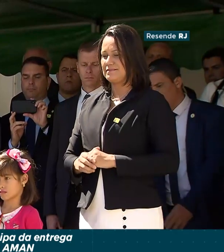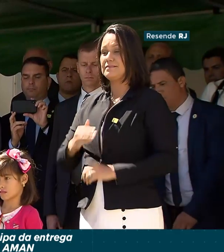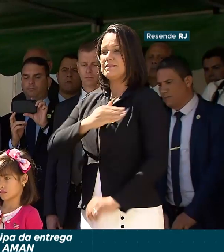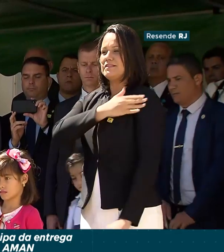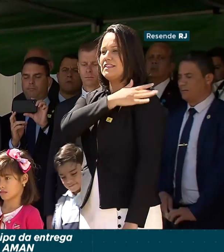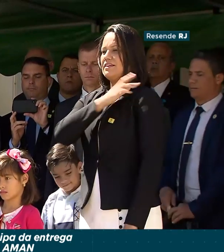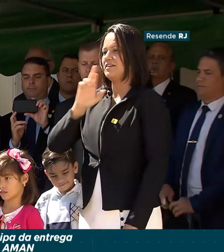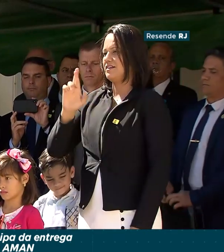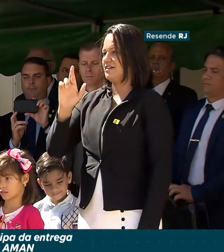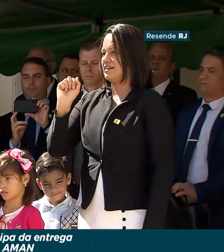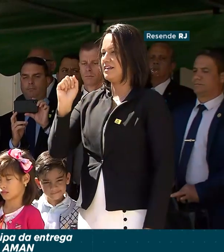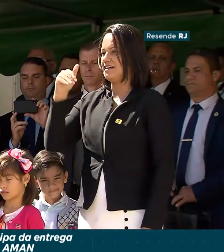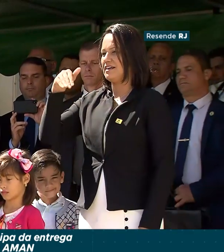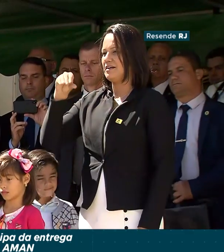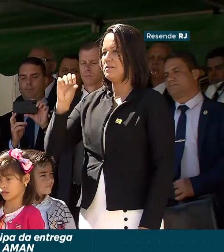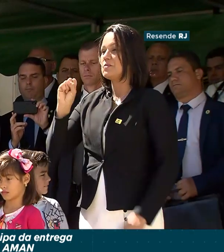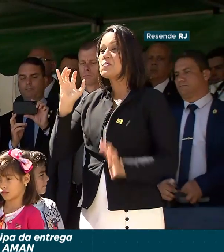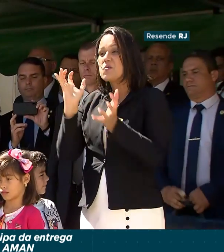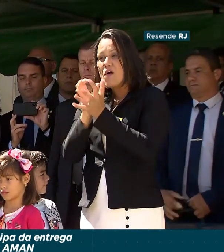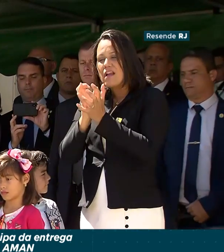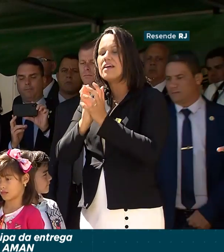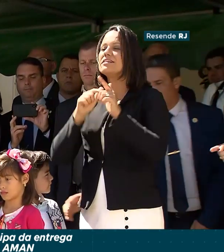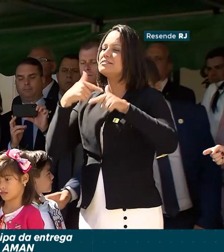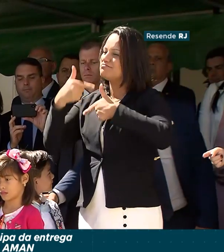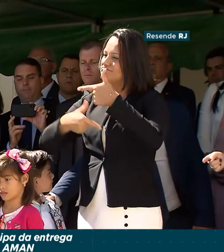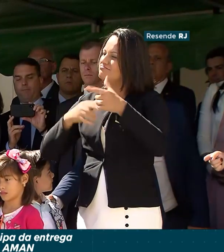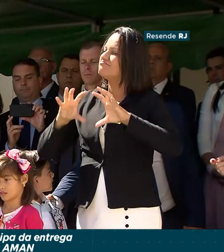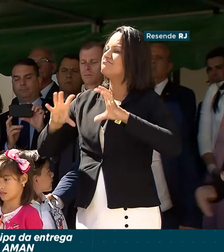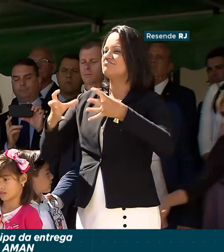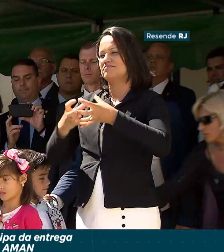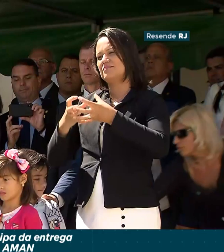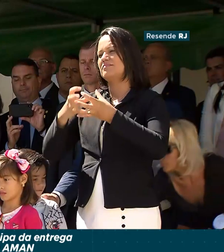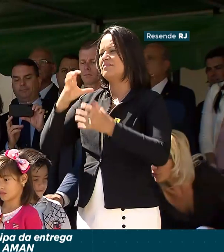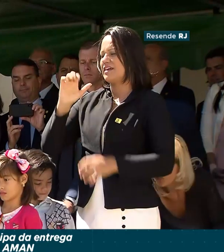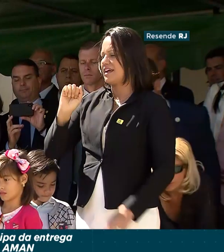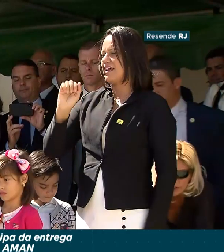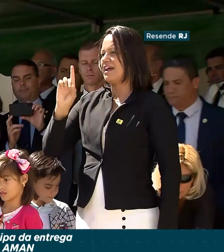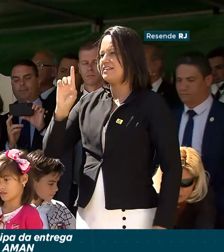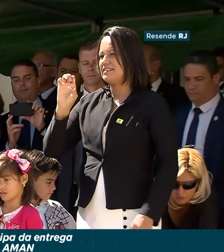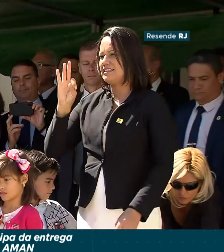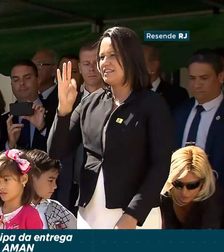General Ramos, meu colega de turma da Escola Preparatória de Cadetes do Exército,